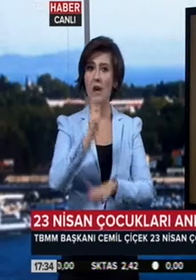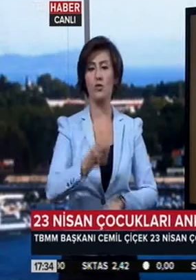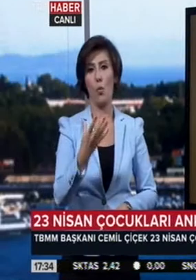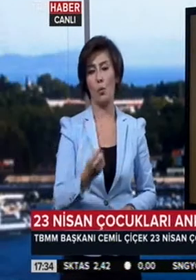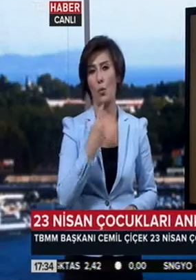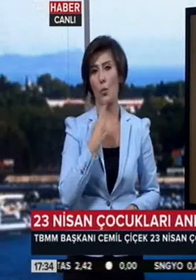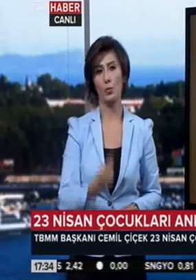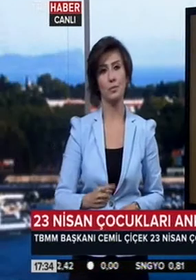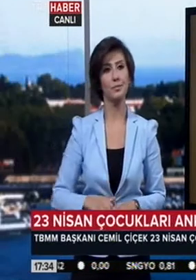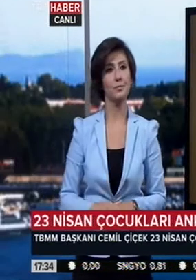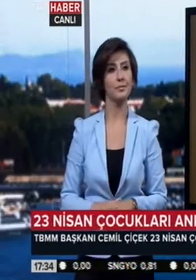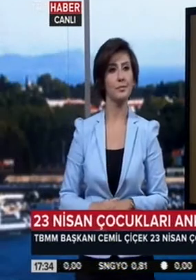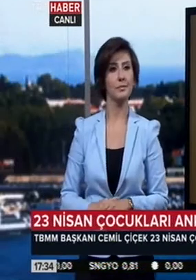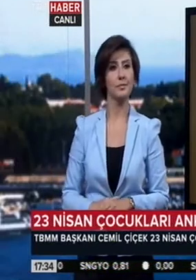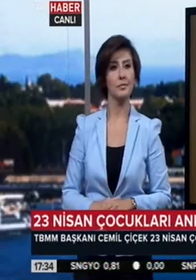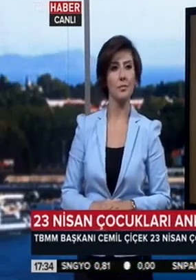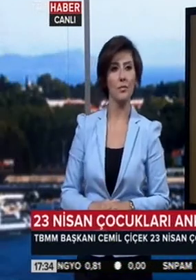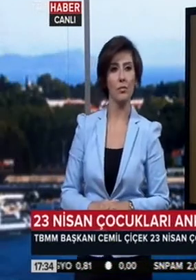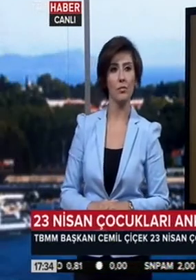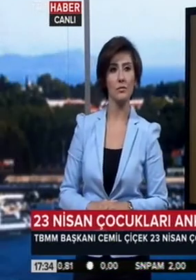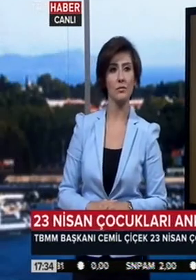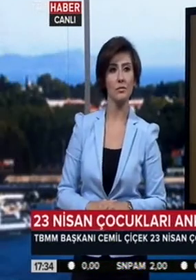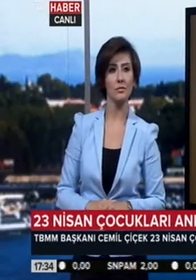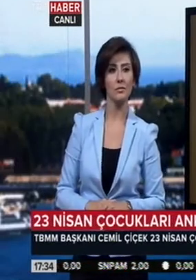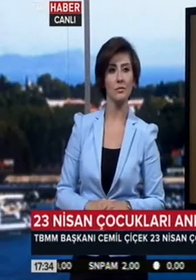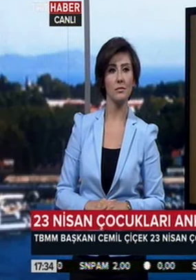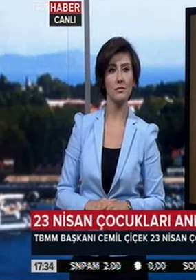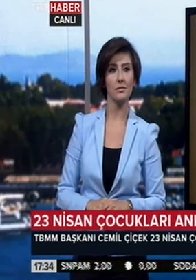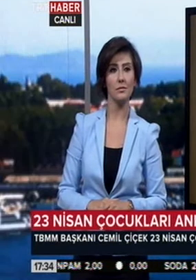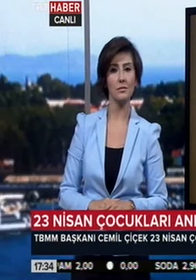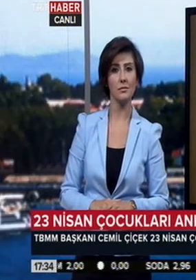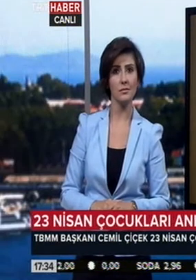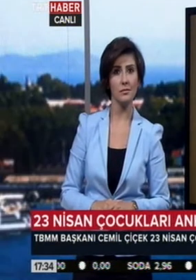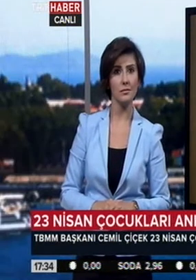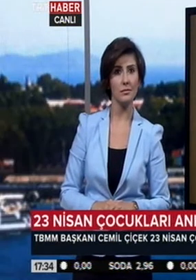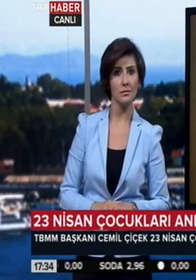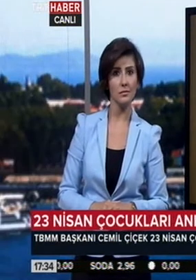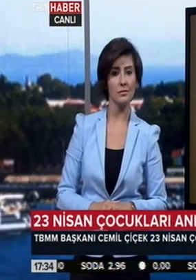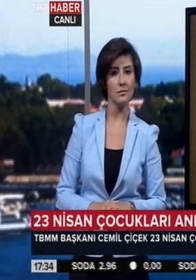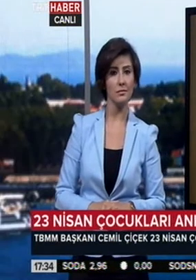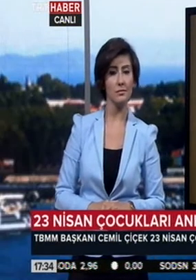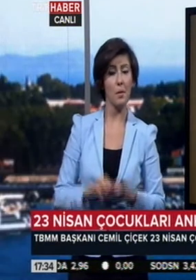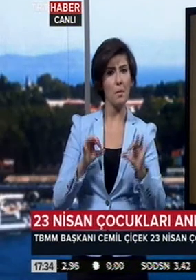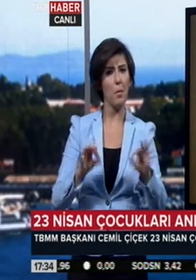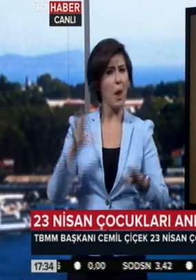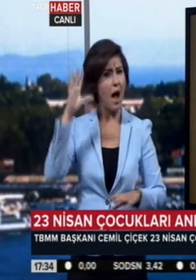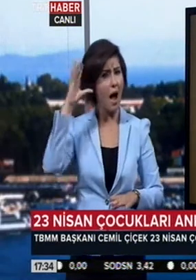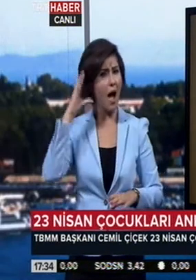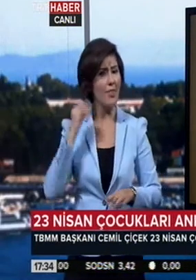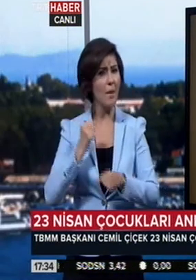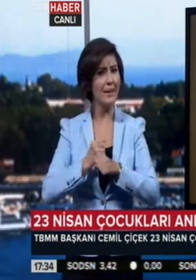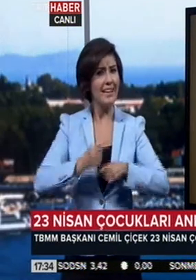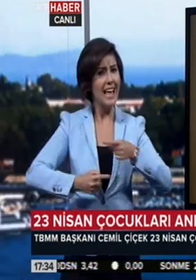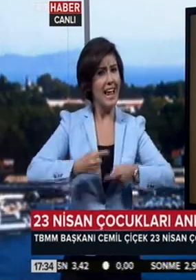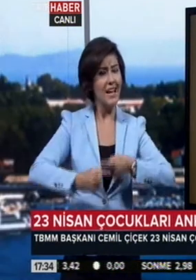By bringing together children from around the world, we are making a connection between them thanks to this day. Böylesine anlamlı bir